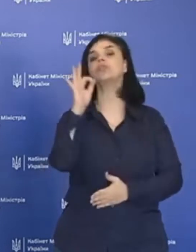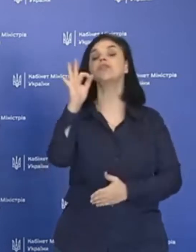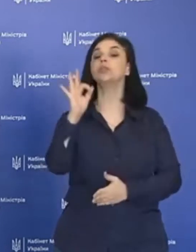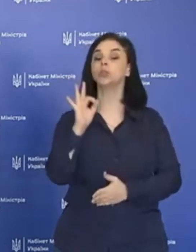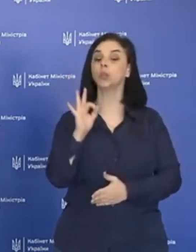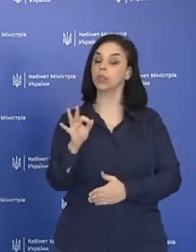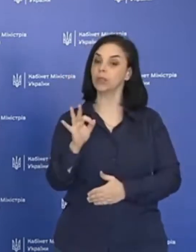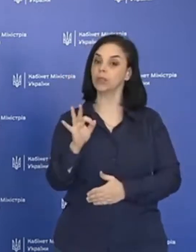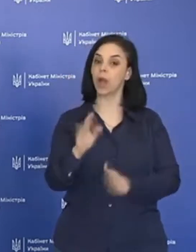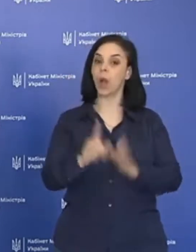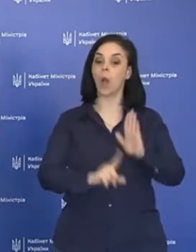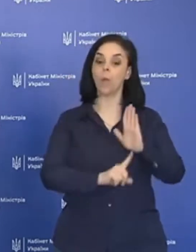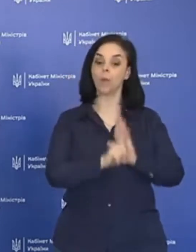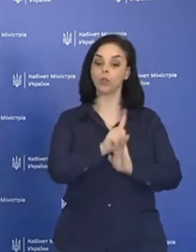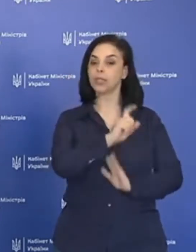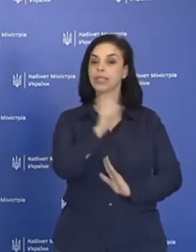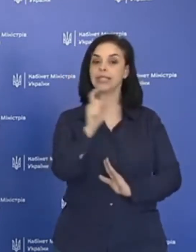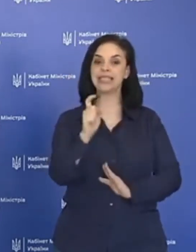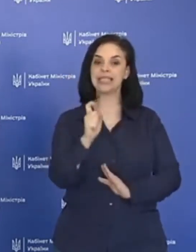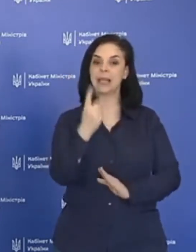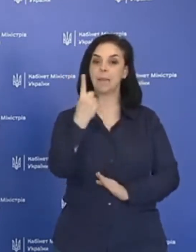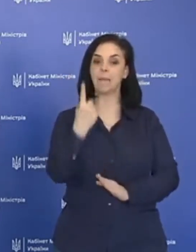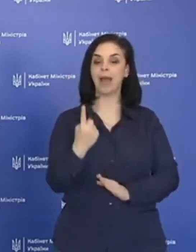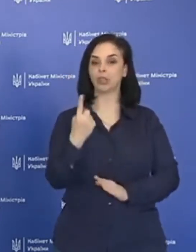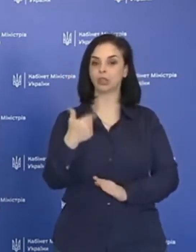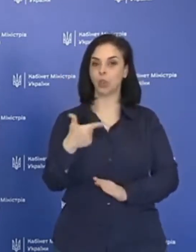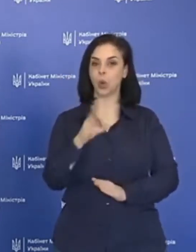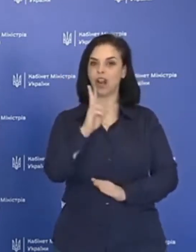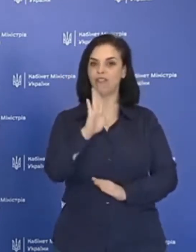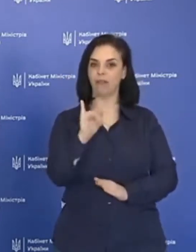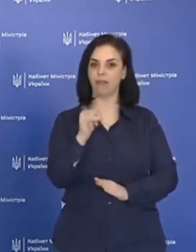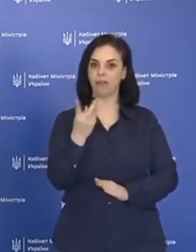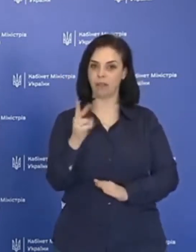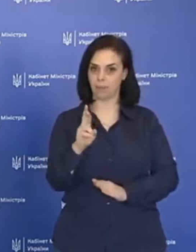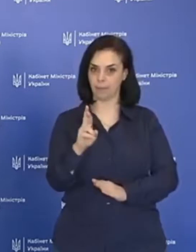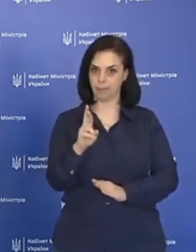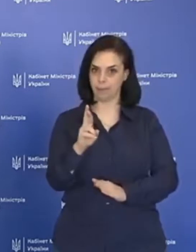300%, починаючи з 1 квітня.